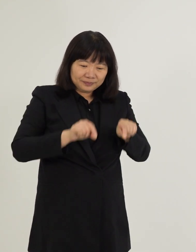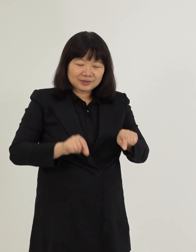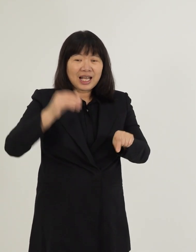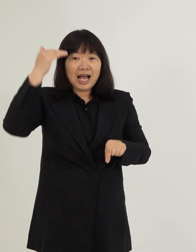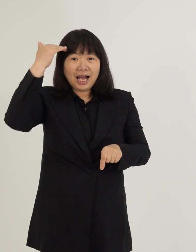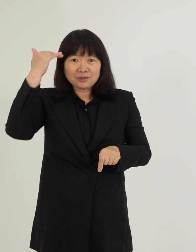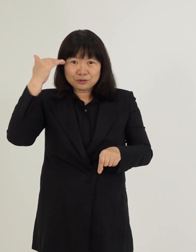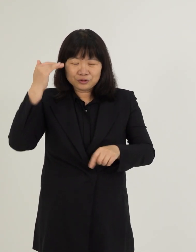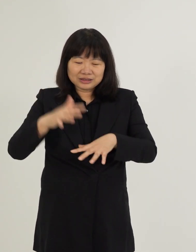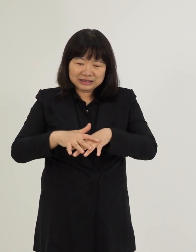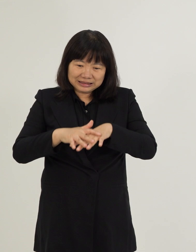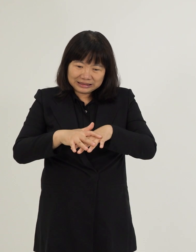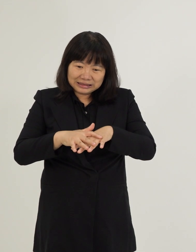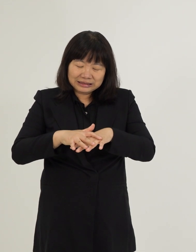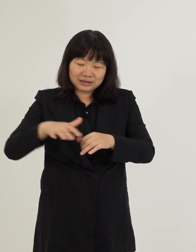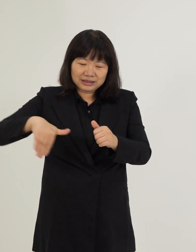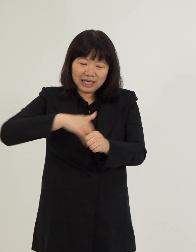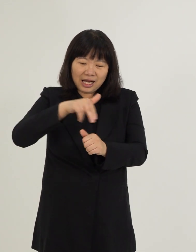똑같아요.